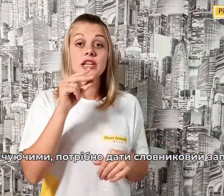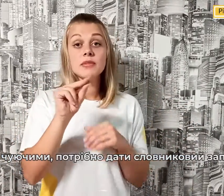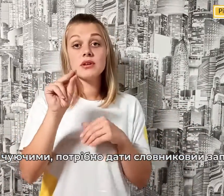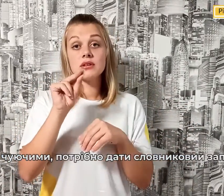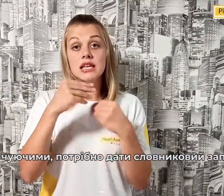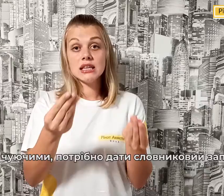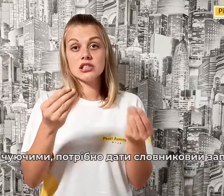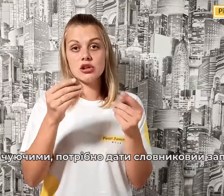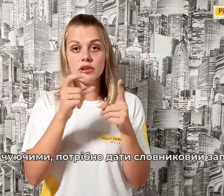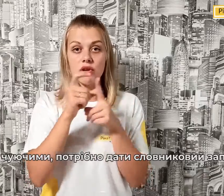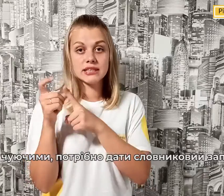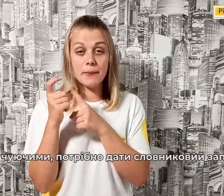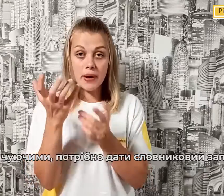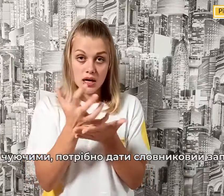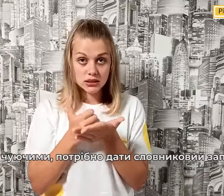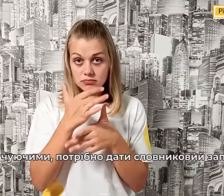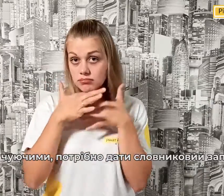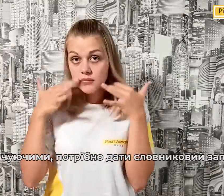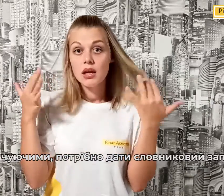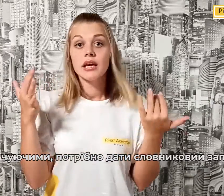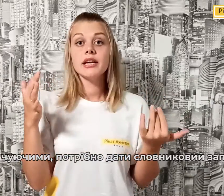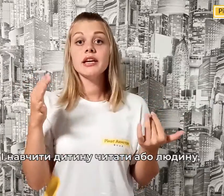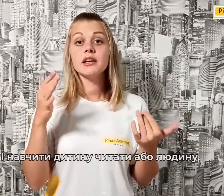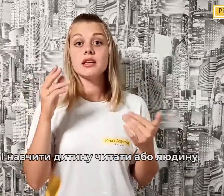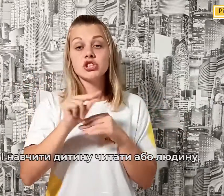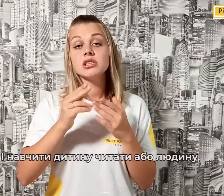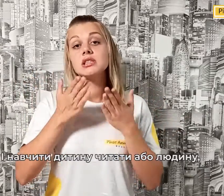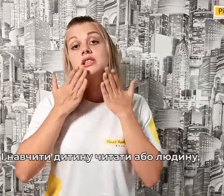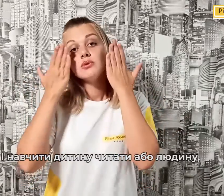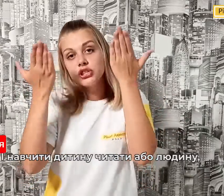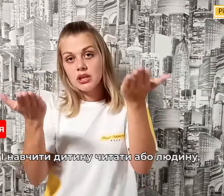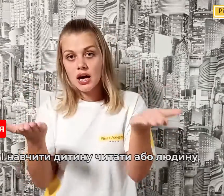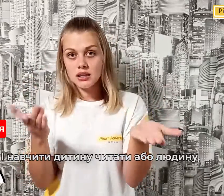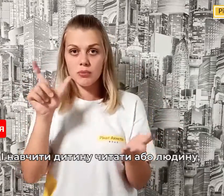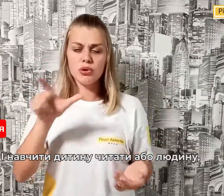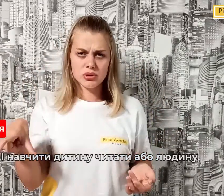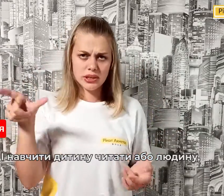Потрібно дати словниковий запас і навчити дитину читати або людину,